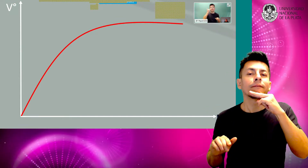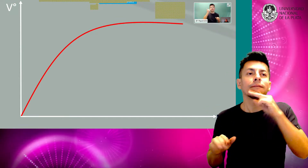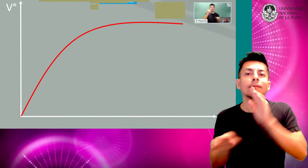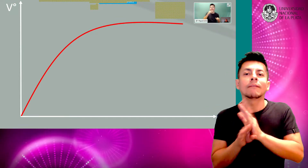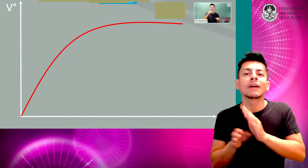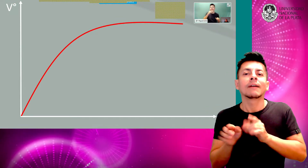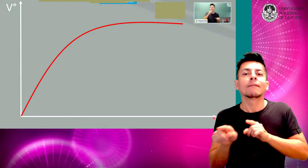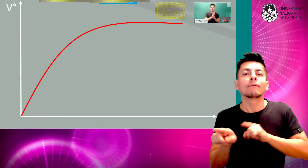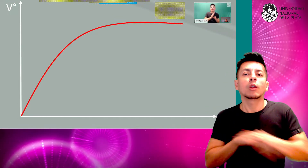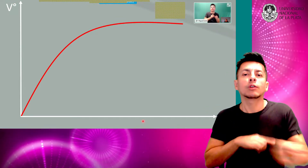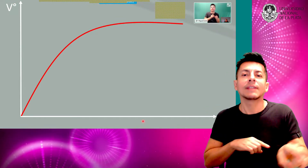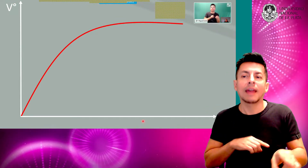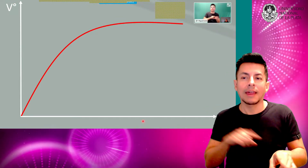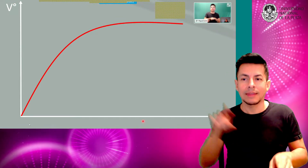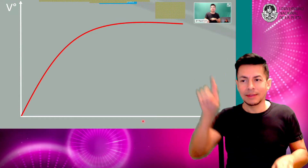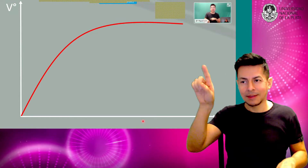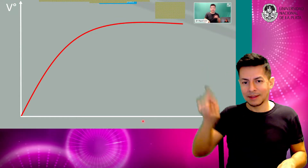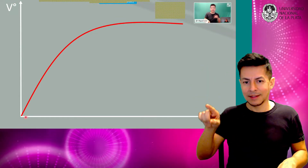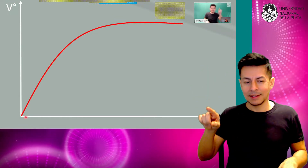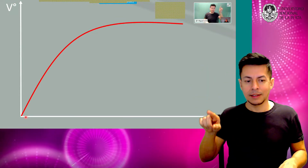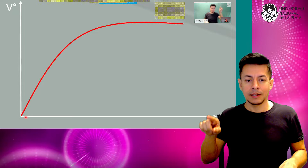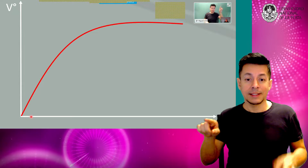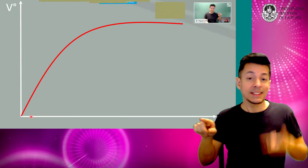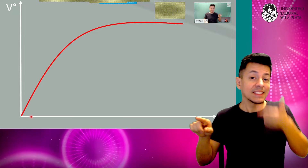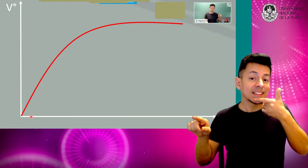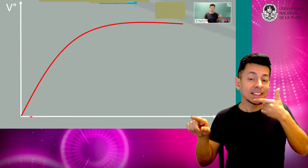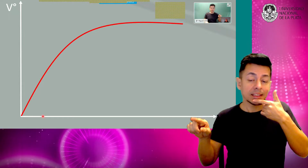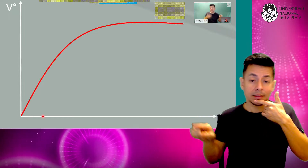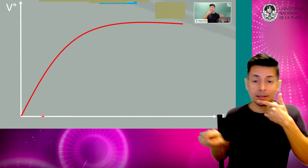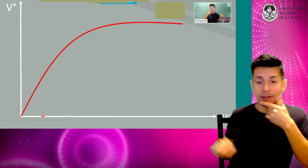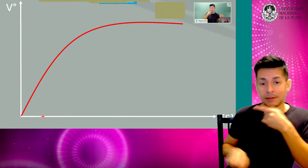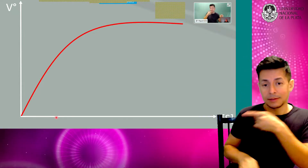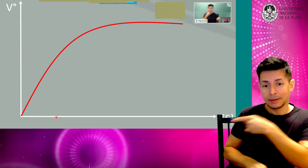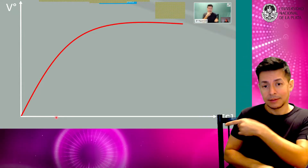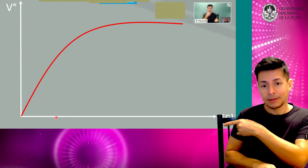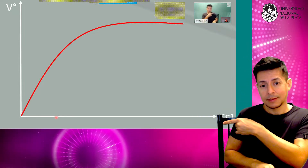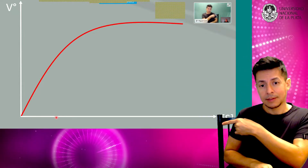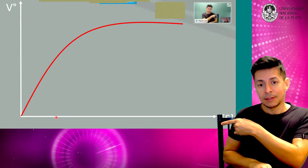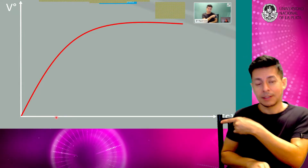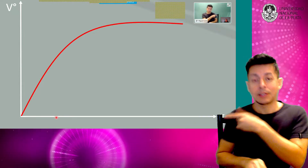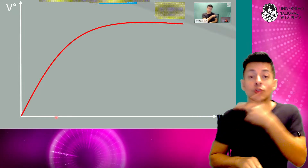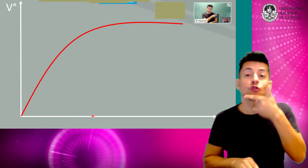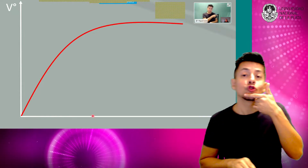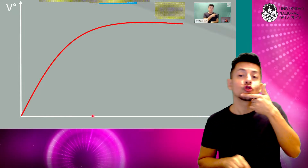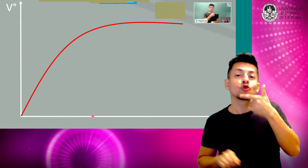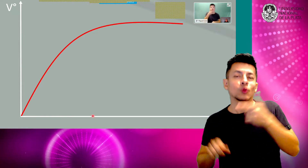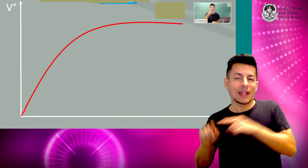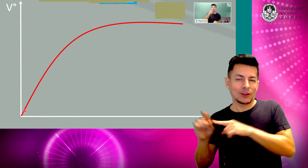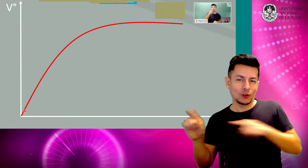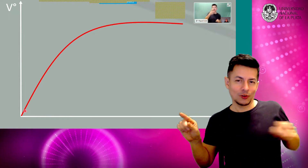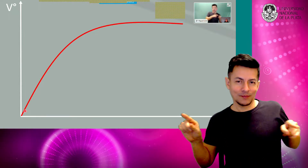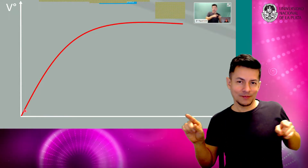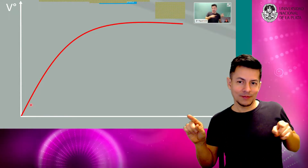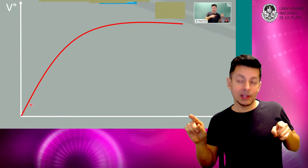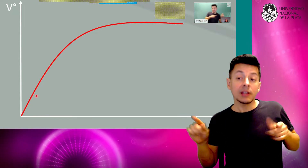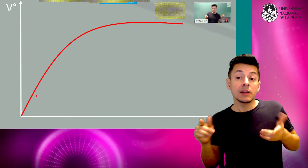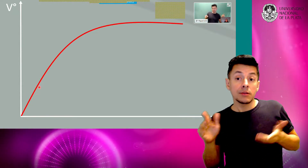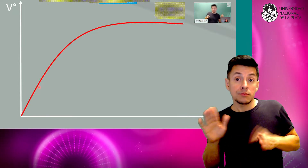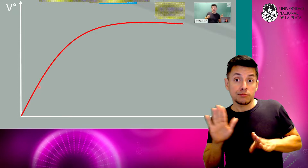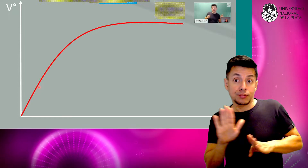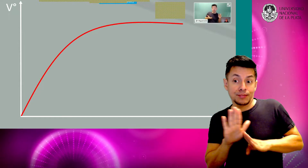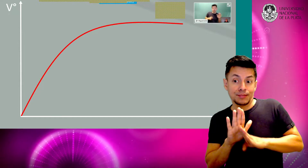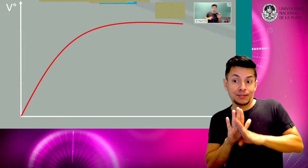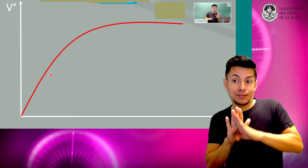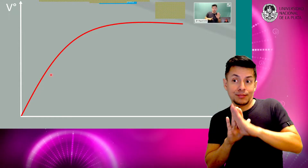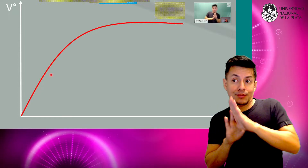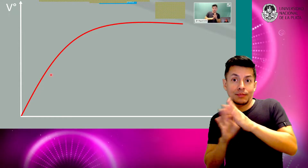X la concentración de sustrato. A medida que va aumentando la cantidad de sustrato que yo agrego en el tubo, va aumentando la